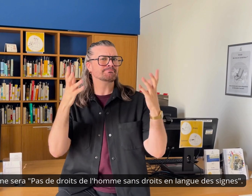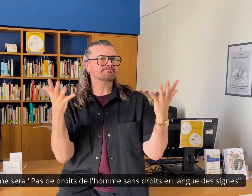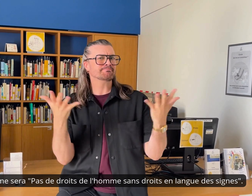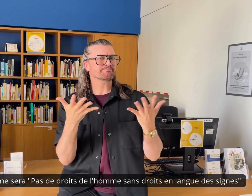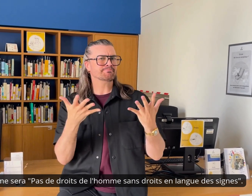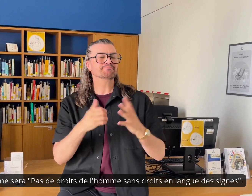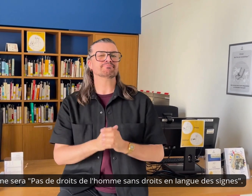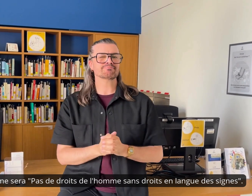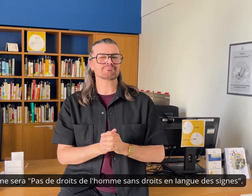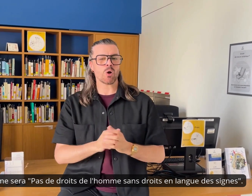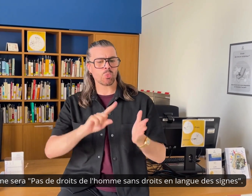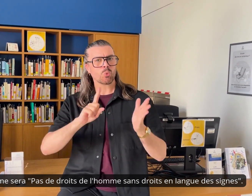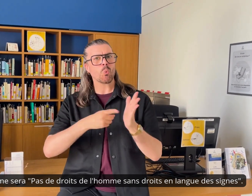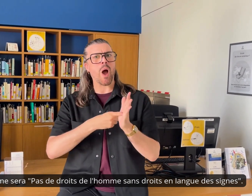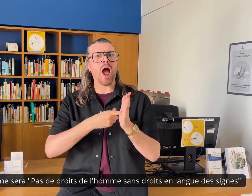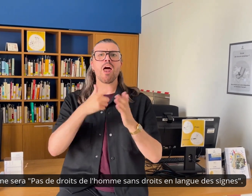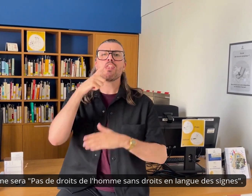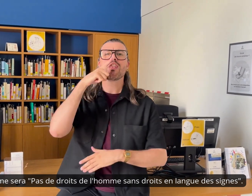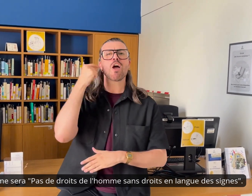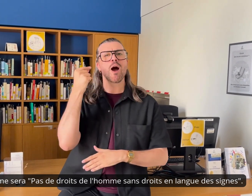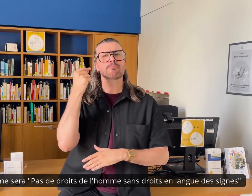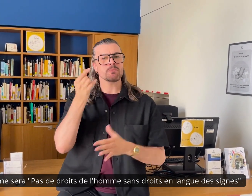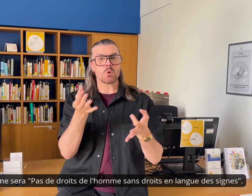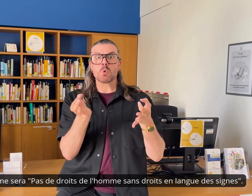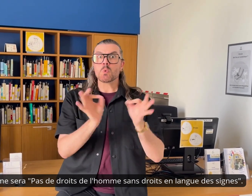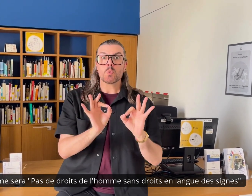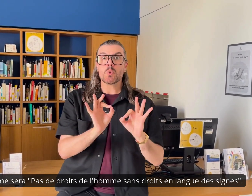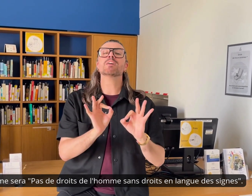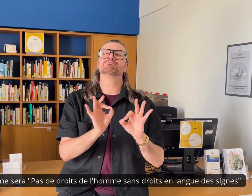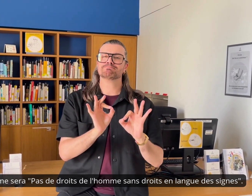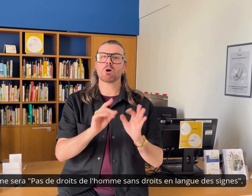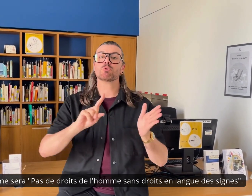Le thème sera « Pas de droits de l'homme sans droit en langue des signes ».